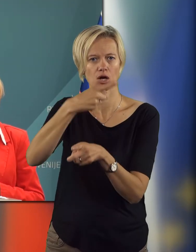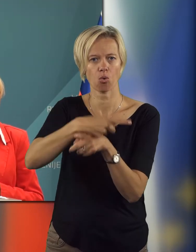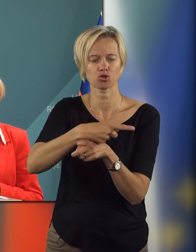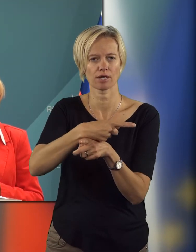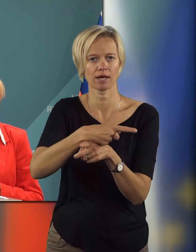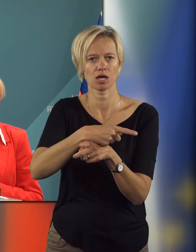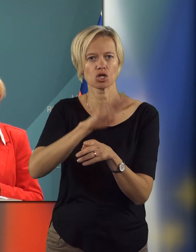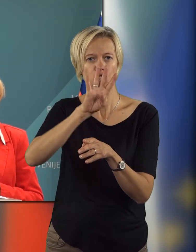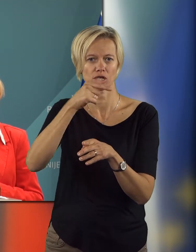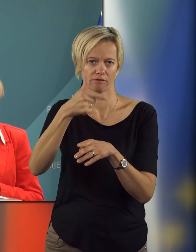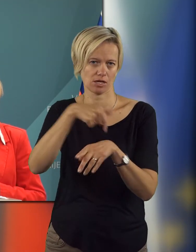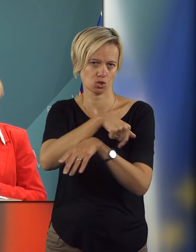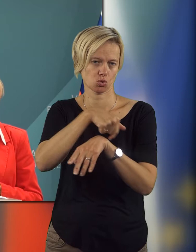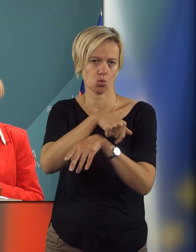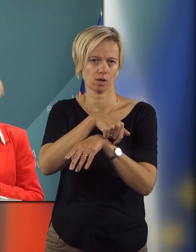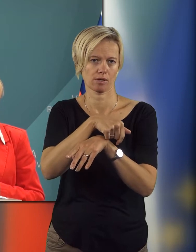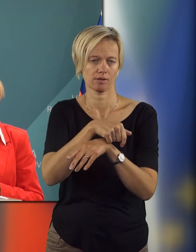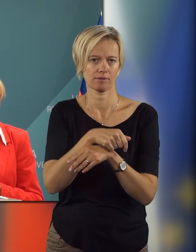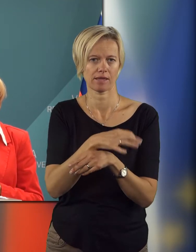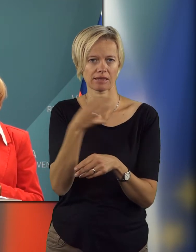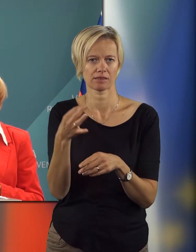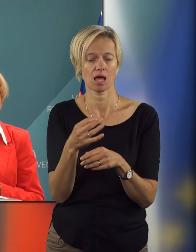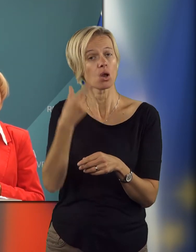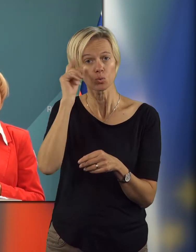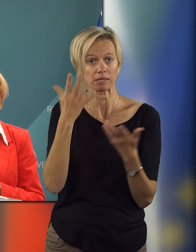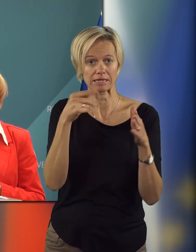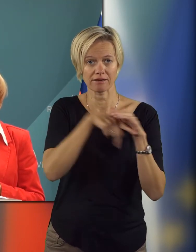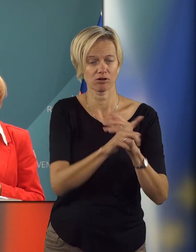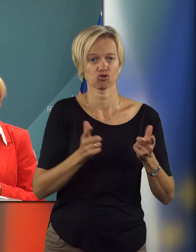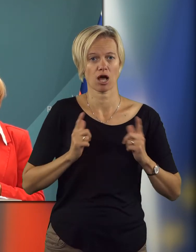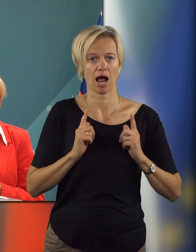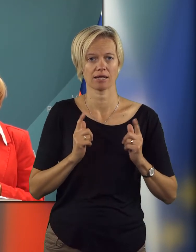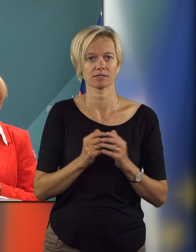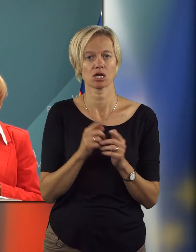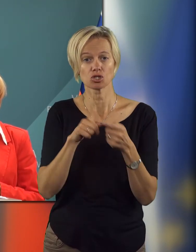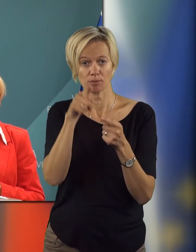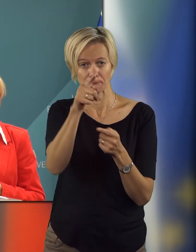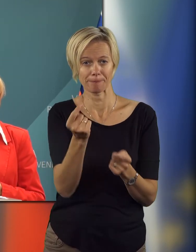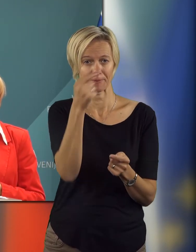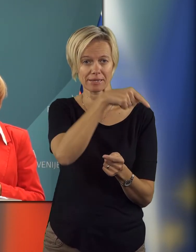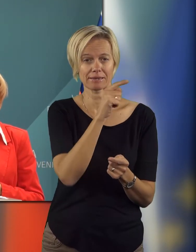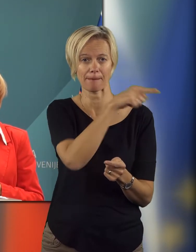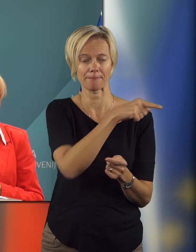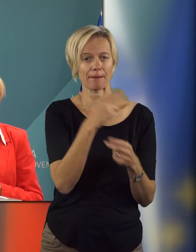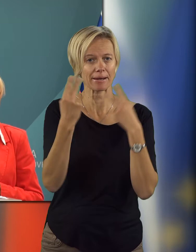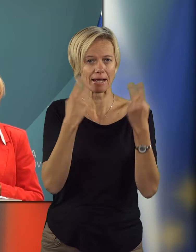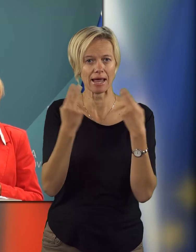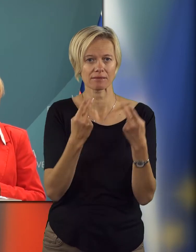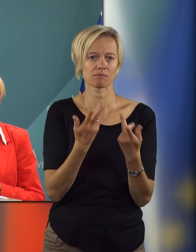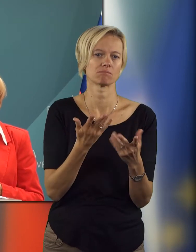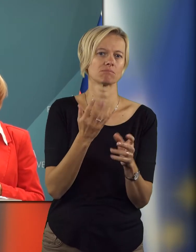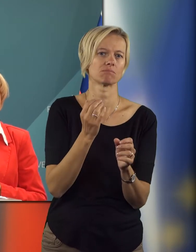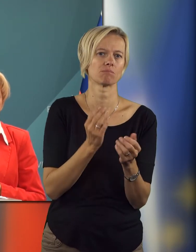centralno naročanje praktično 24 ur. Ljudi ni v čakalnici. Ko pridete tja na pregled